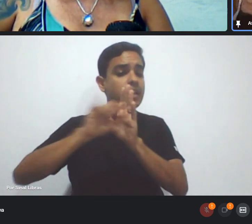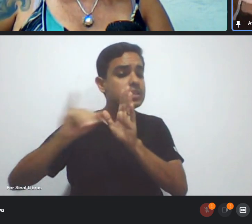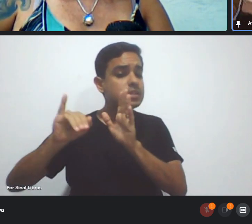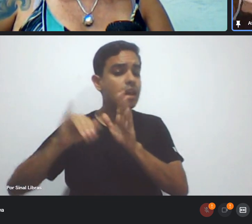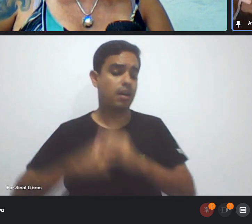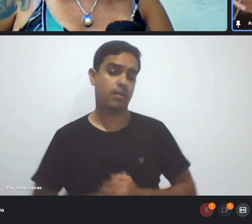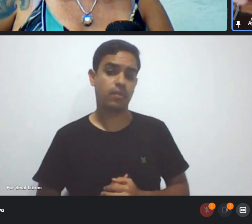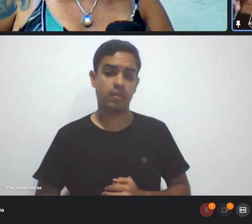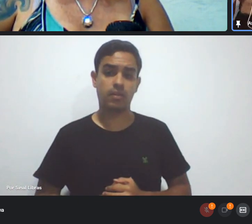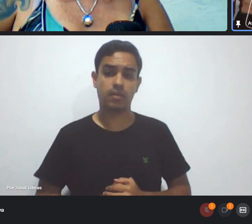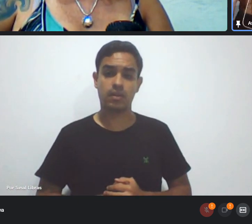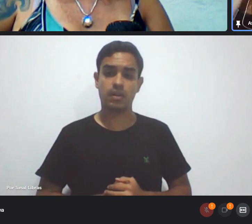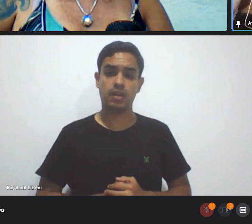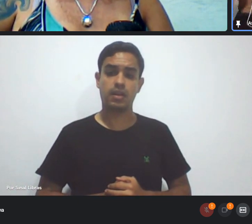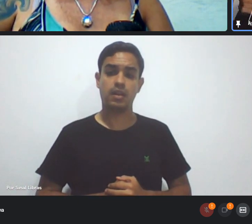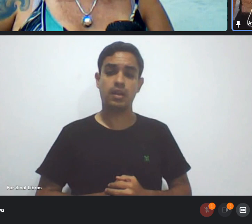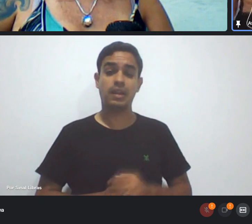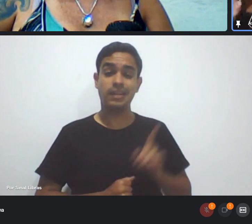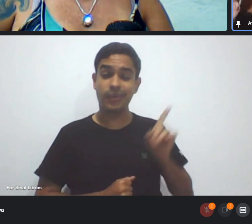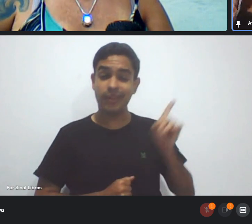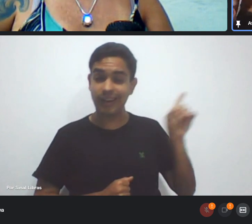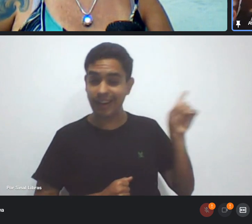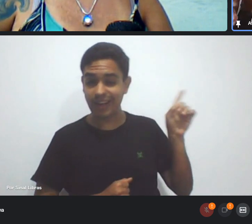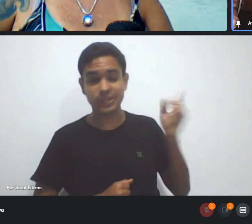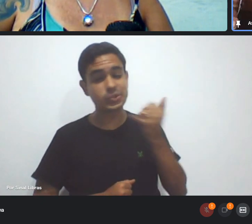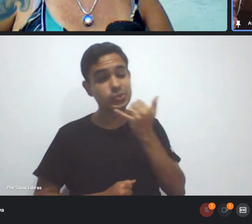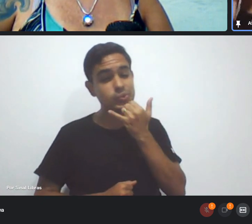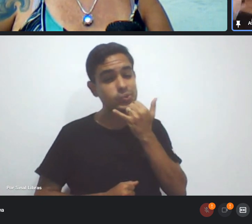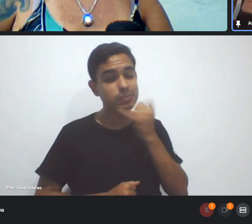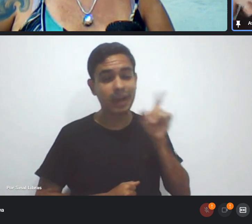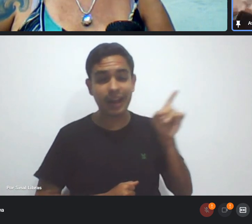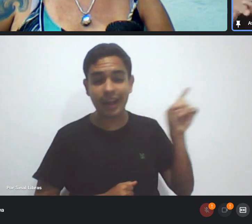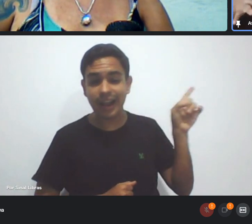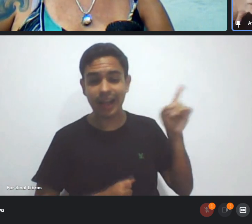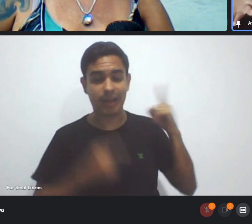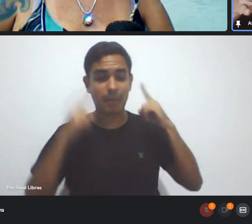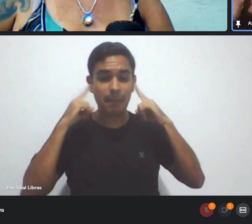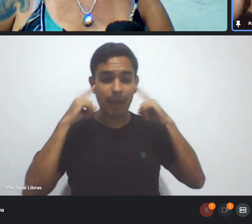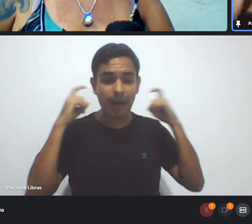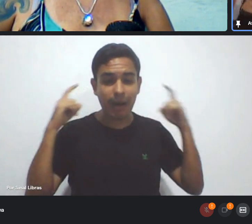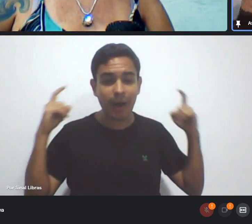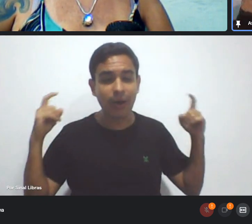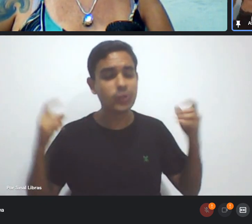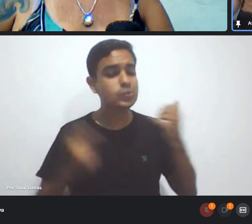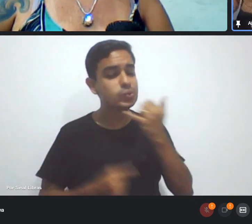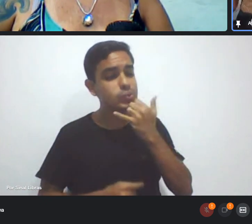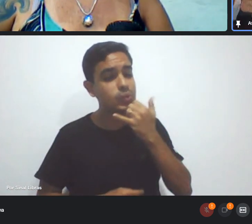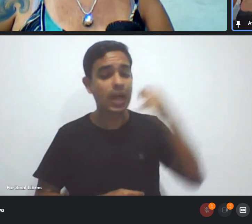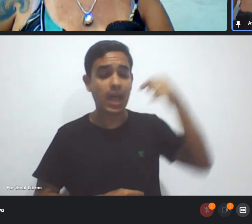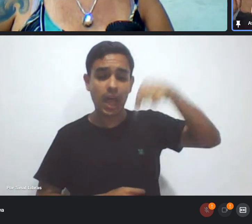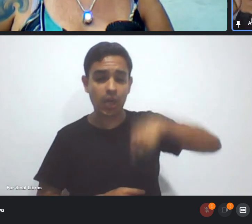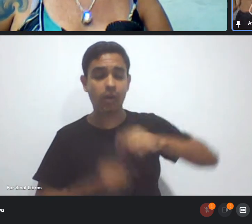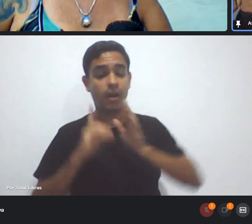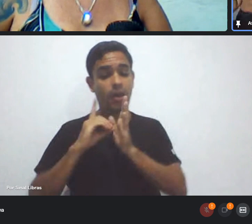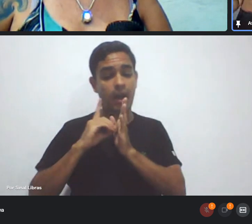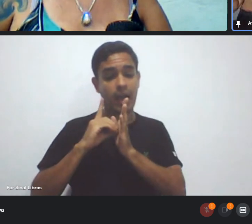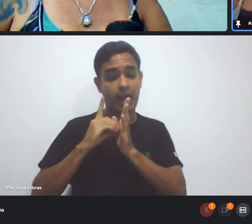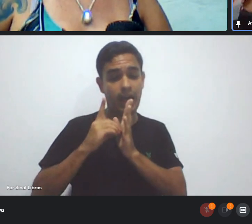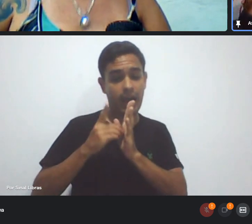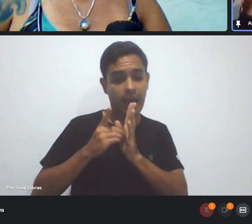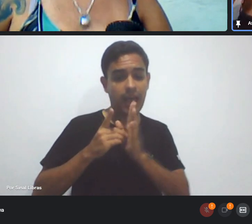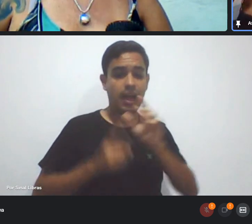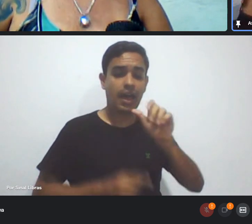gente, que eu estou no meu ateliê e tá uma risada aqui dos vizinhos, sabe? Então, se vocês estiverem escutando, eu estou no alecrim. Isso é alecrim,